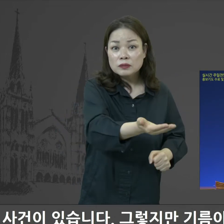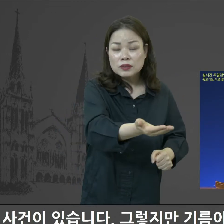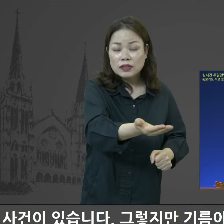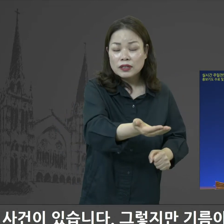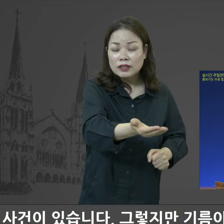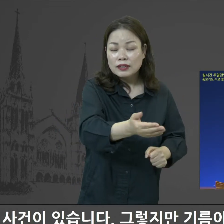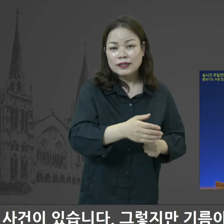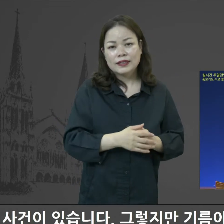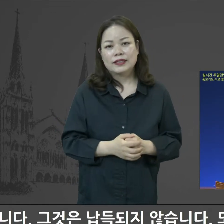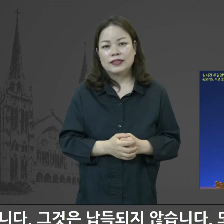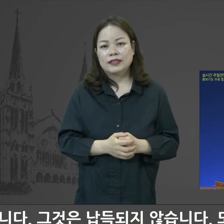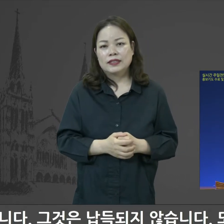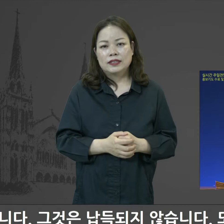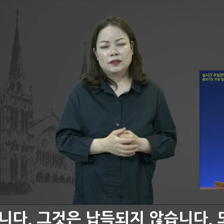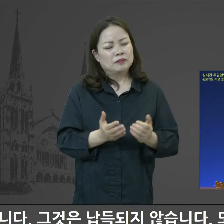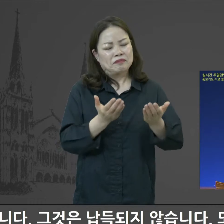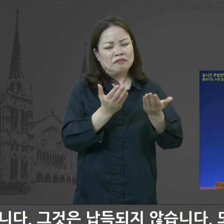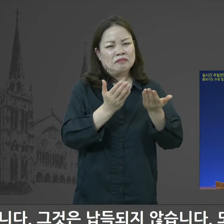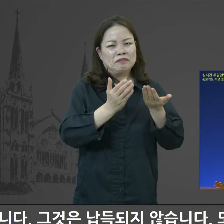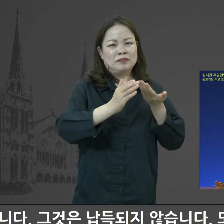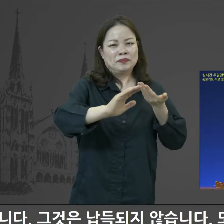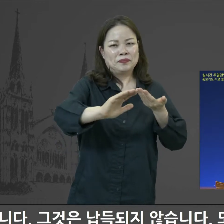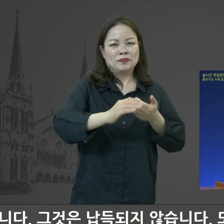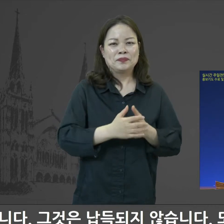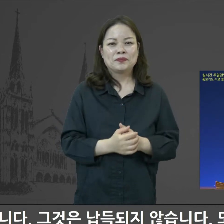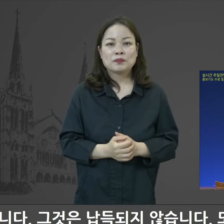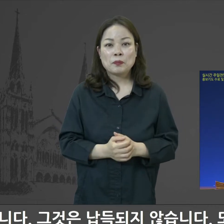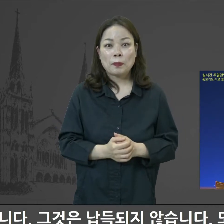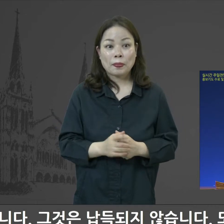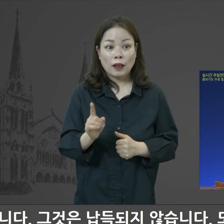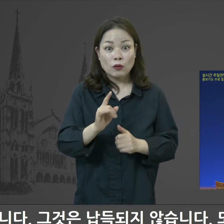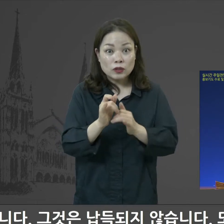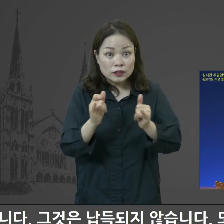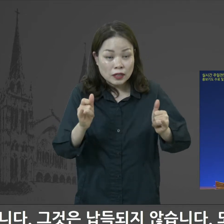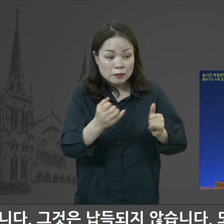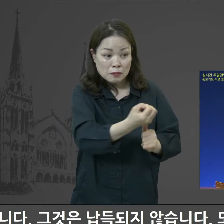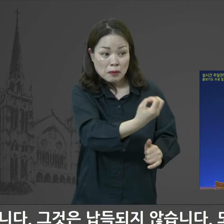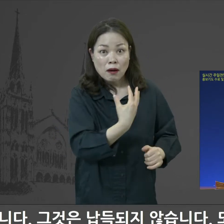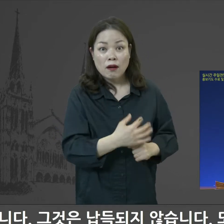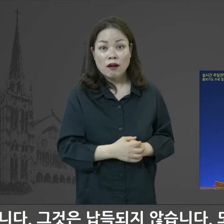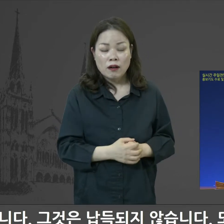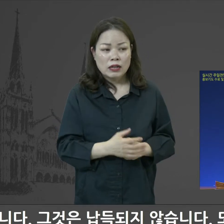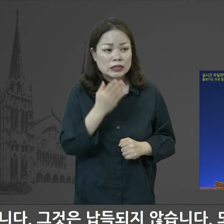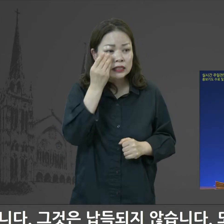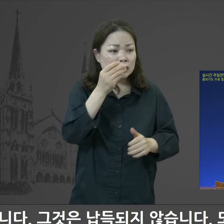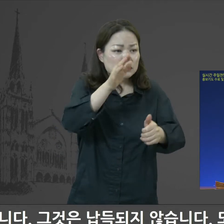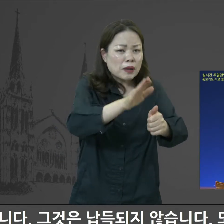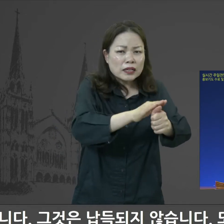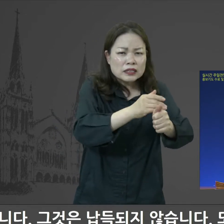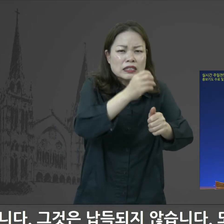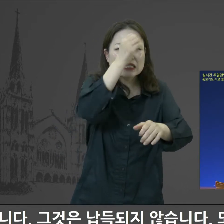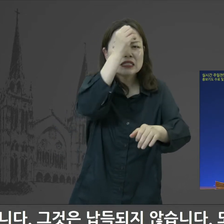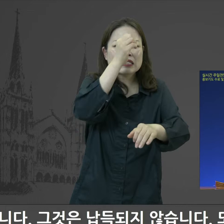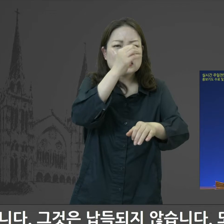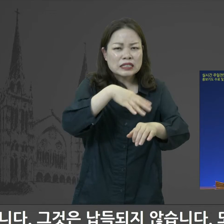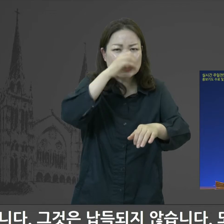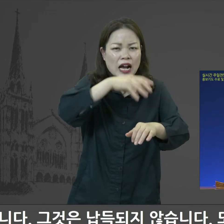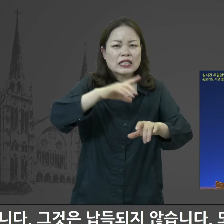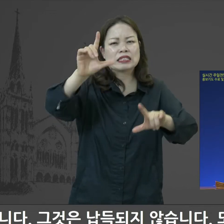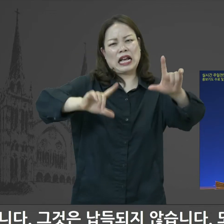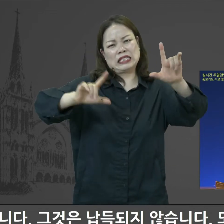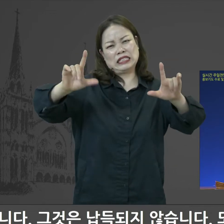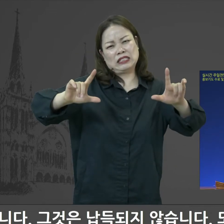그러니까 이것은 적절한 해석은 아닌 것 같아 보입니다. 또 어떤 사람들은 이렇게 이야기합니다. 기름을 바르는 것은 단순히